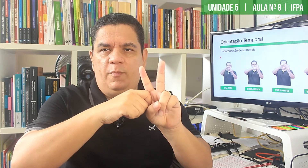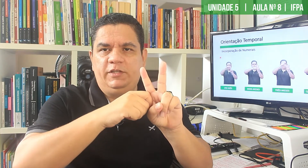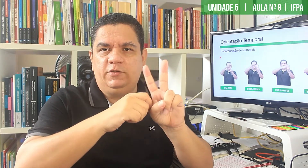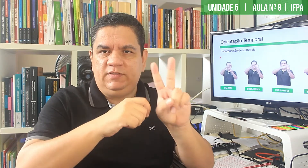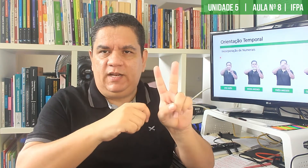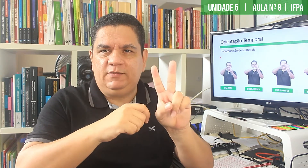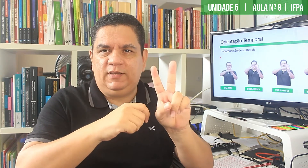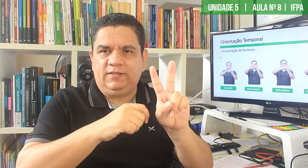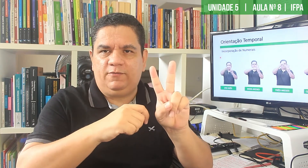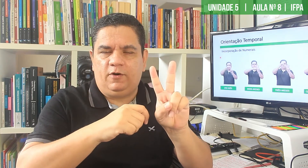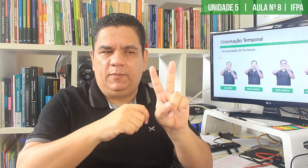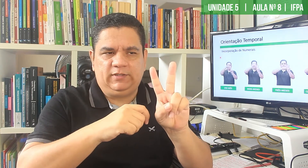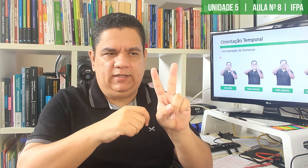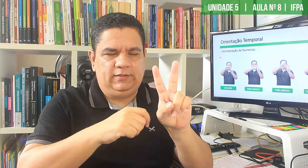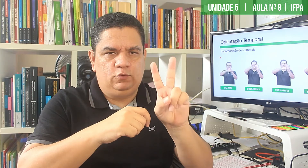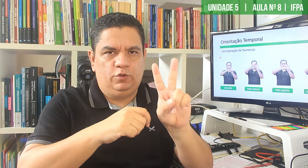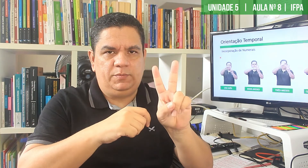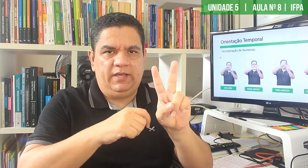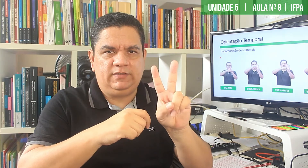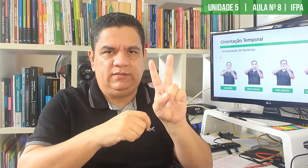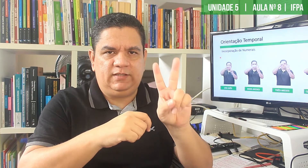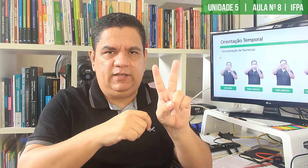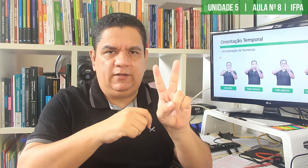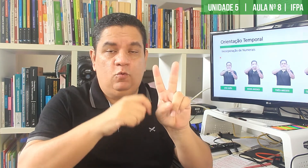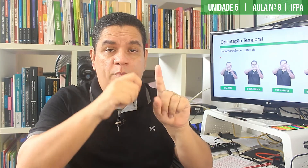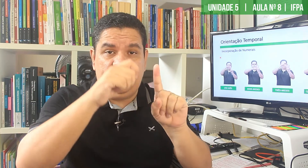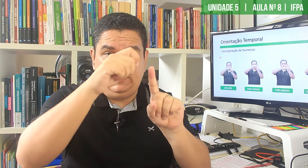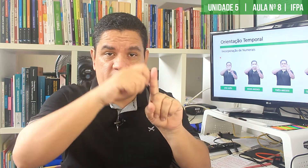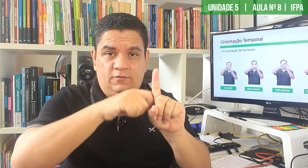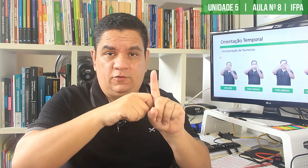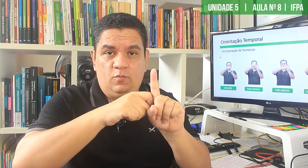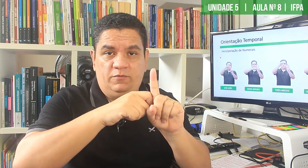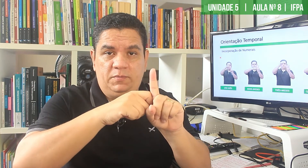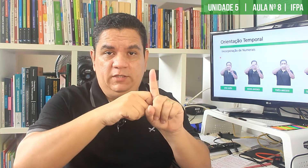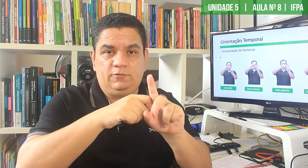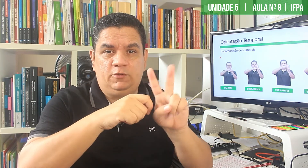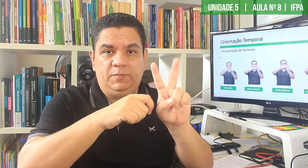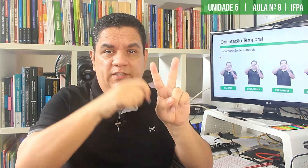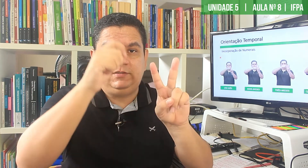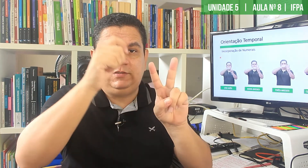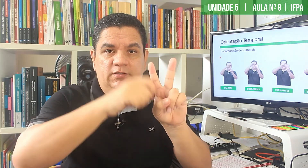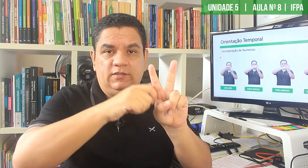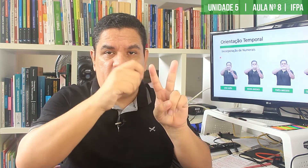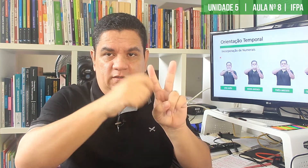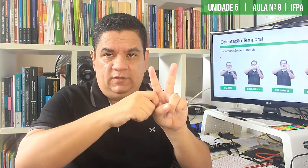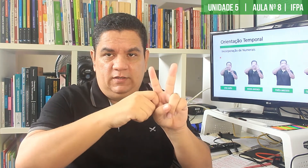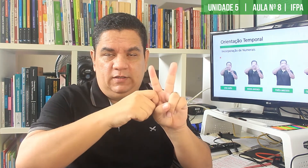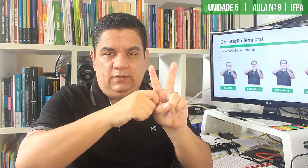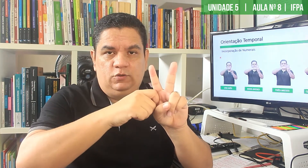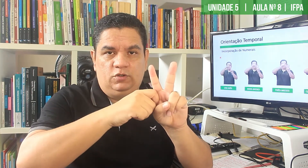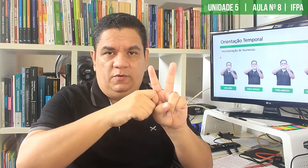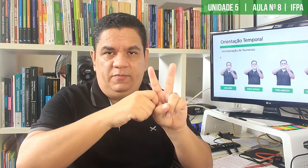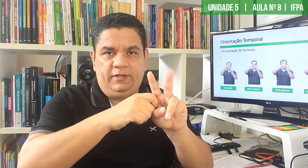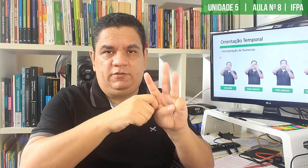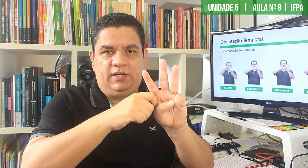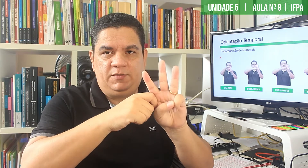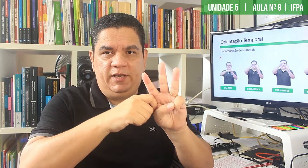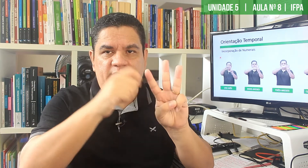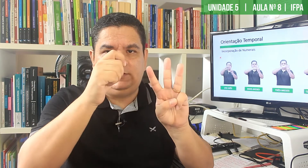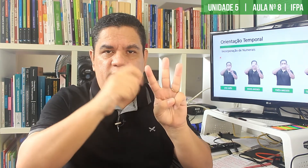Normalmente eu sinalizo dessa forma, tá? Então 2 meses seria um mês, só um movimento, 2 meses, 2 movimentos, 3 meses,